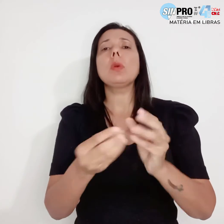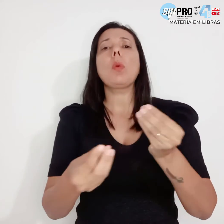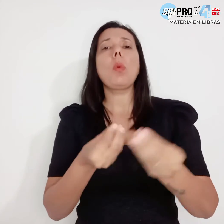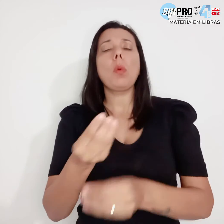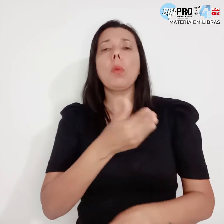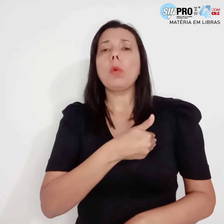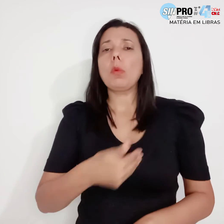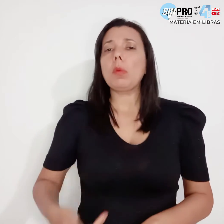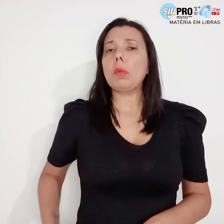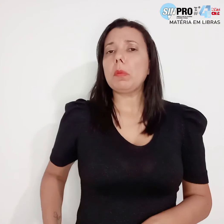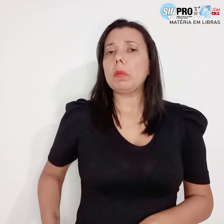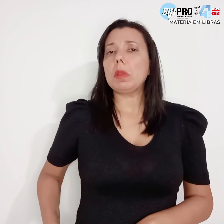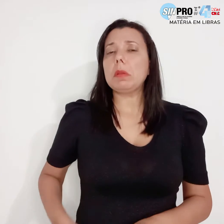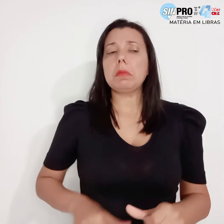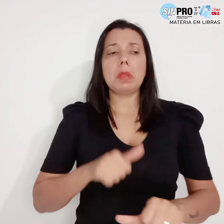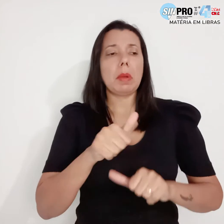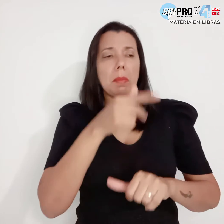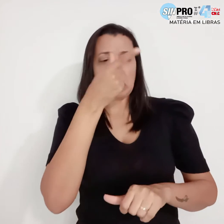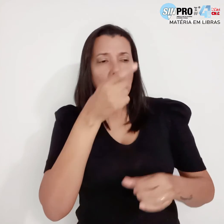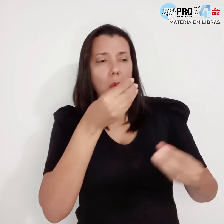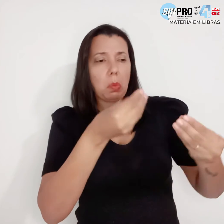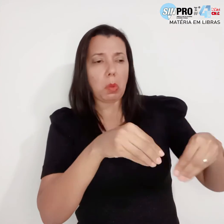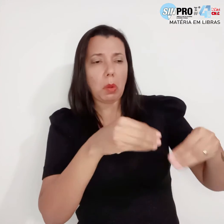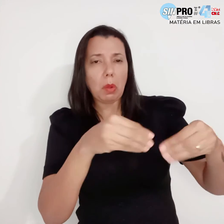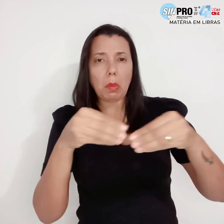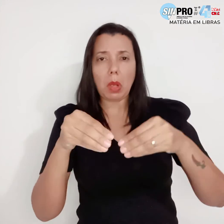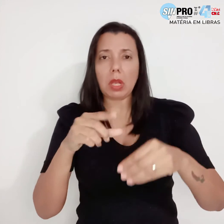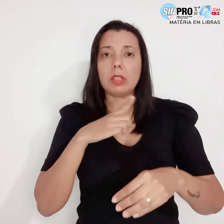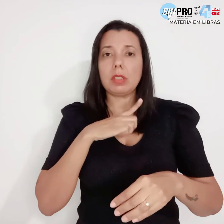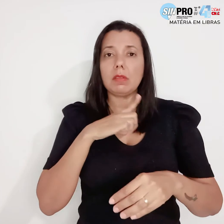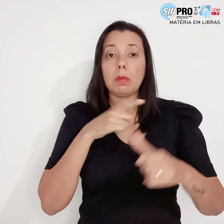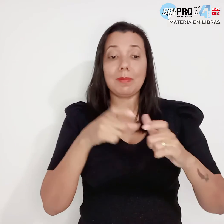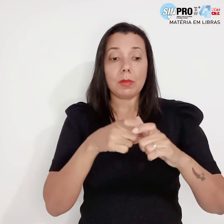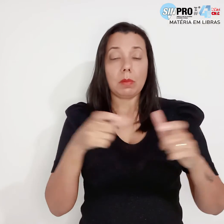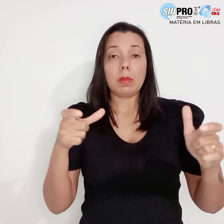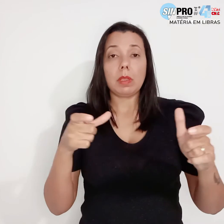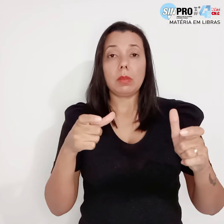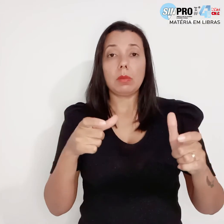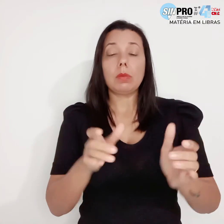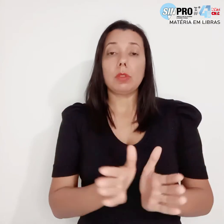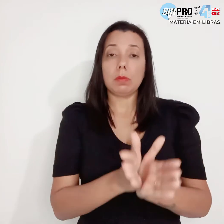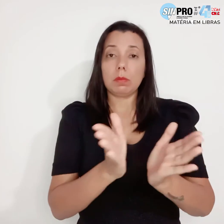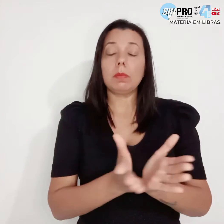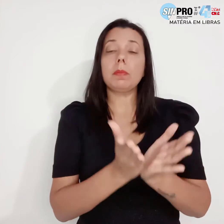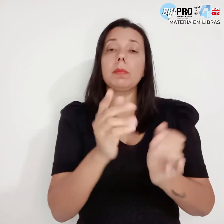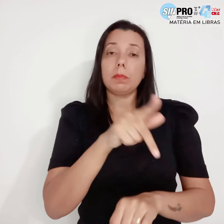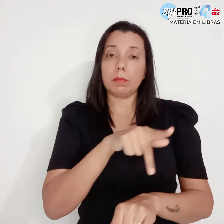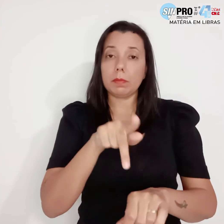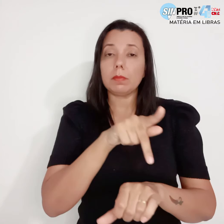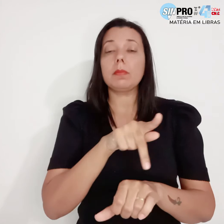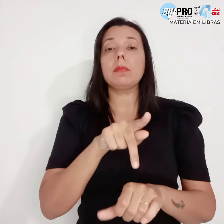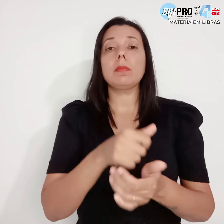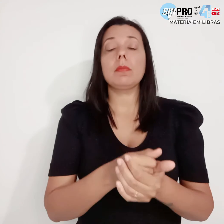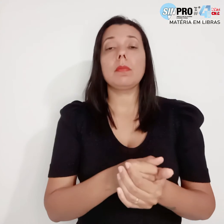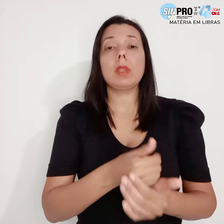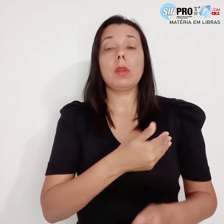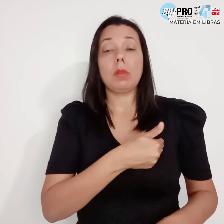governo lida com a minoria. Tivemos um aumento de pobreza no país. O governo